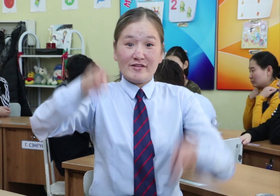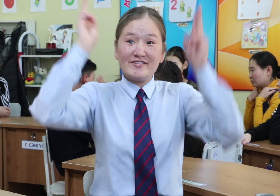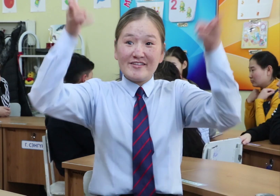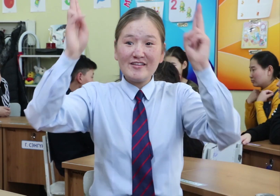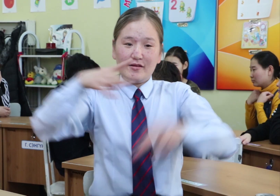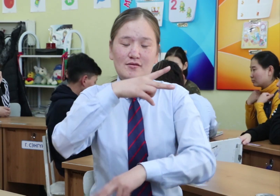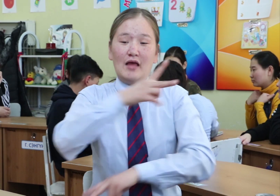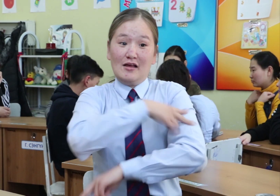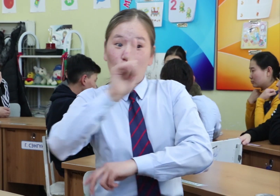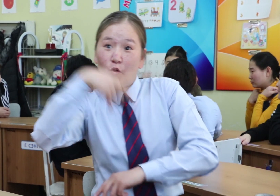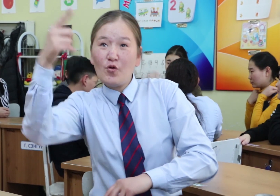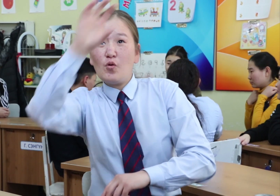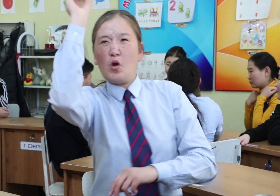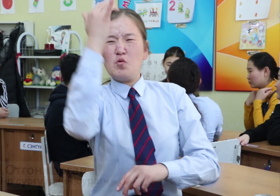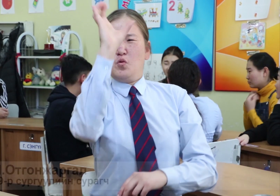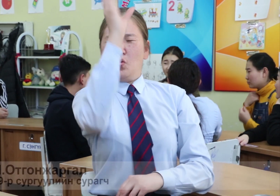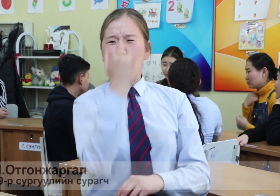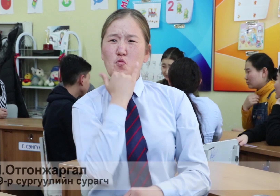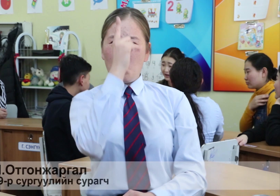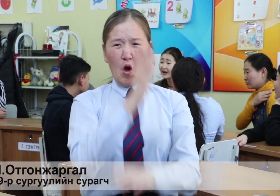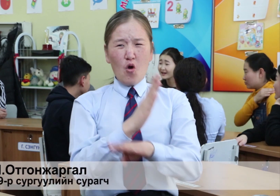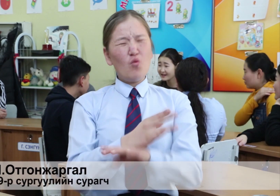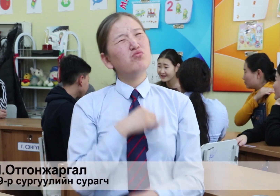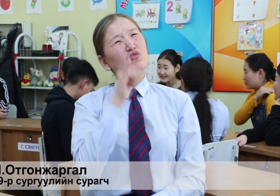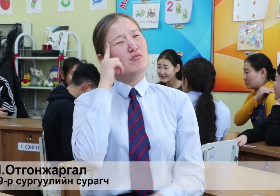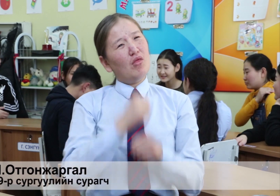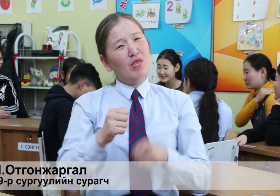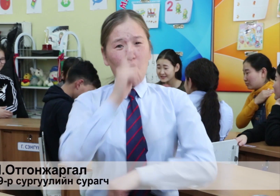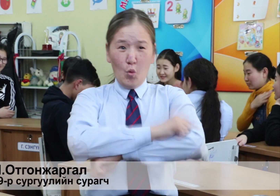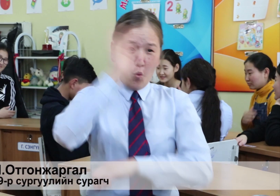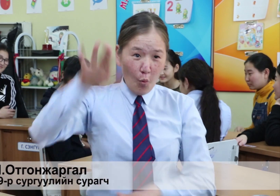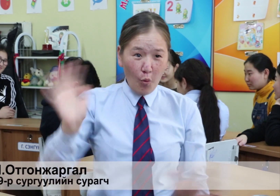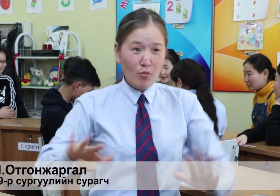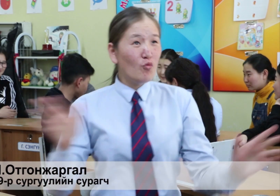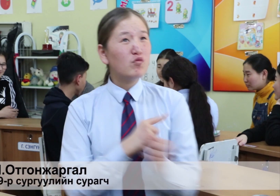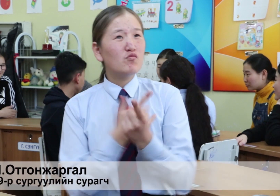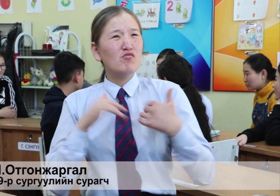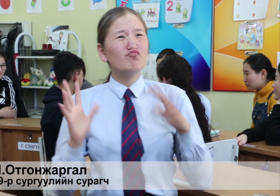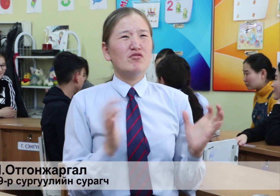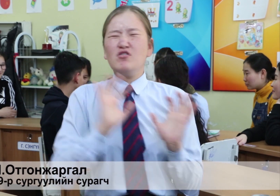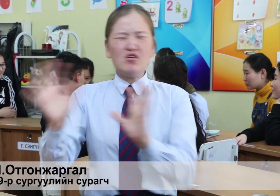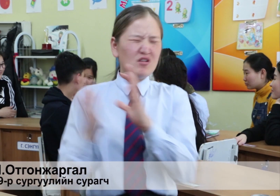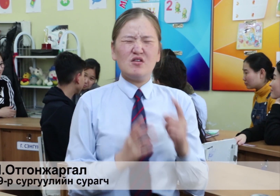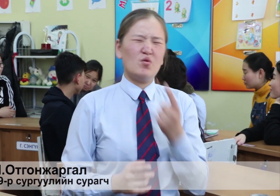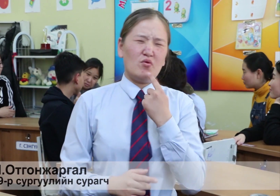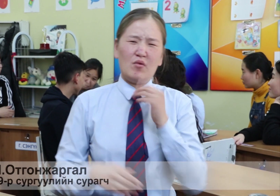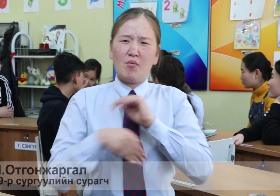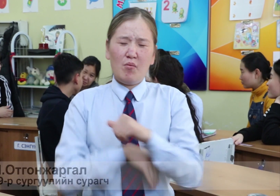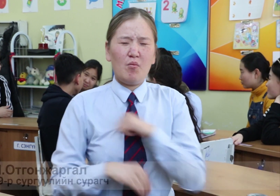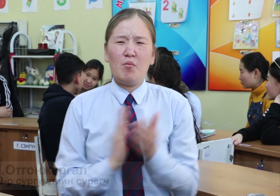За нэг давхартны коридорт нэг давхрын хажуудалтны хоёрхан юм гэрэл байгаа. Тэгээ энэ гэрэл нь болохоор яг завсарлах гэрэл юм